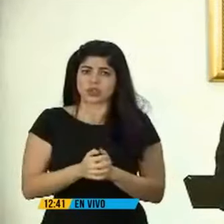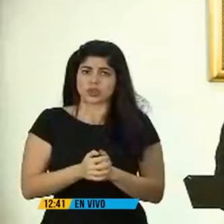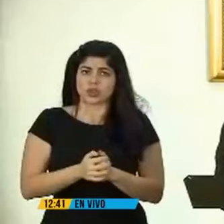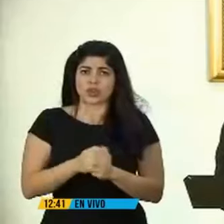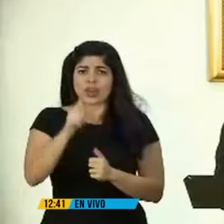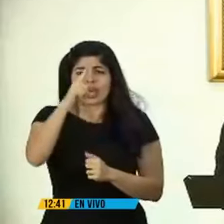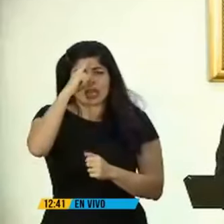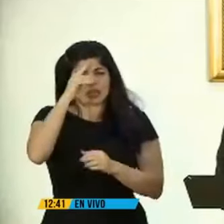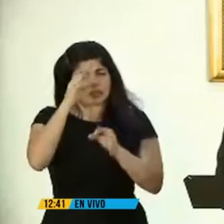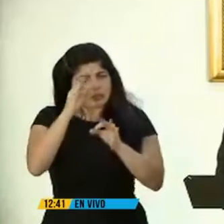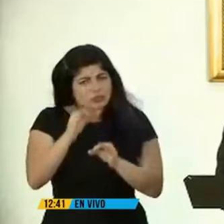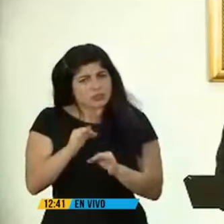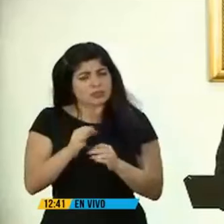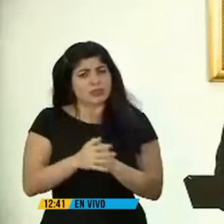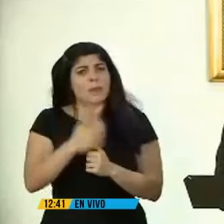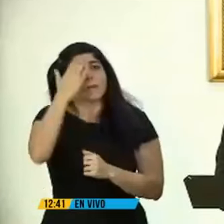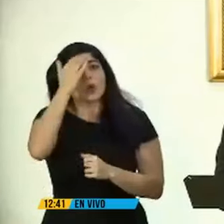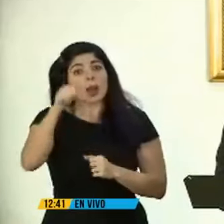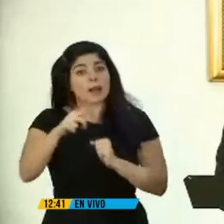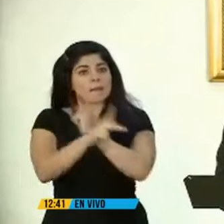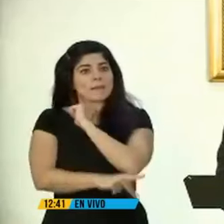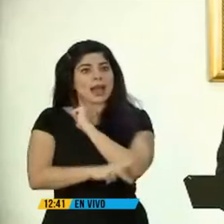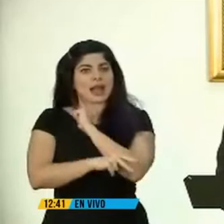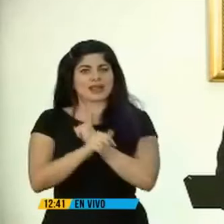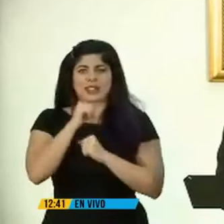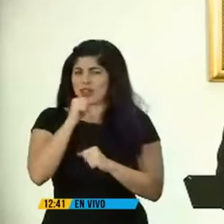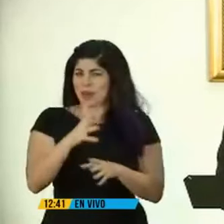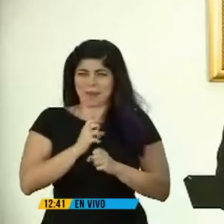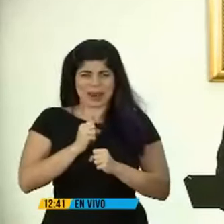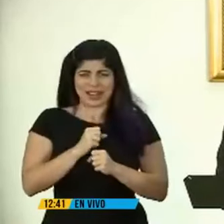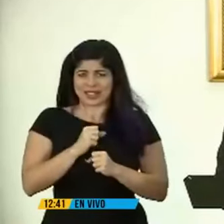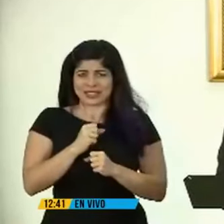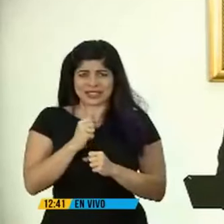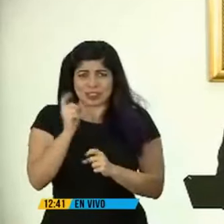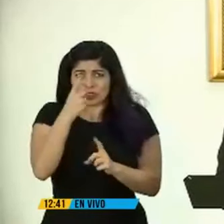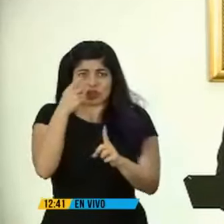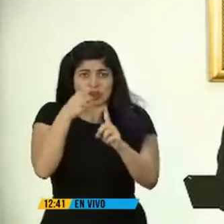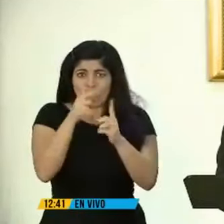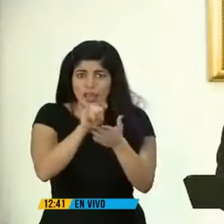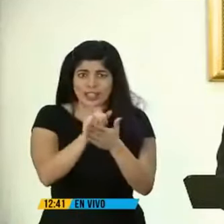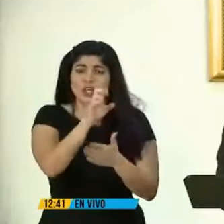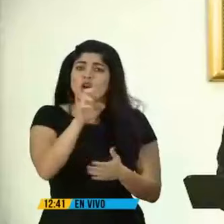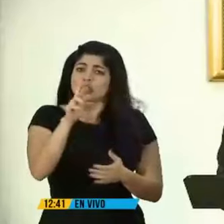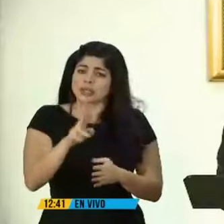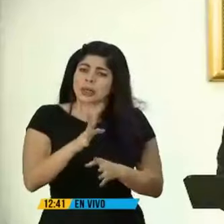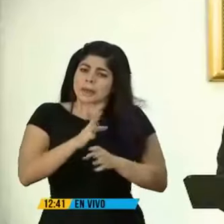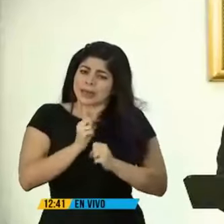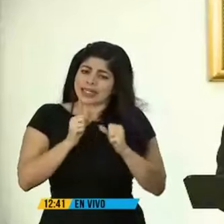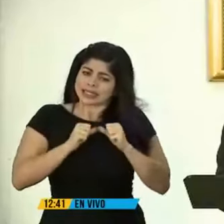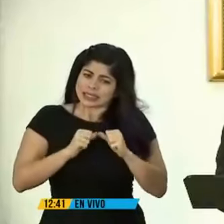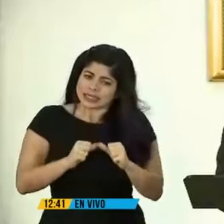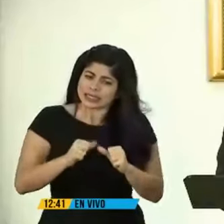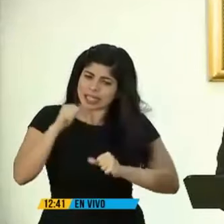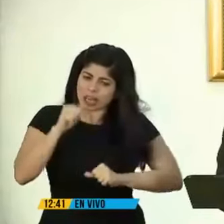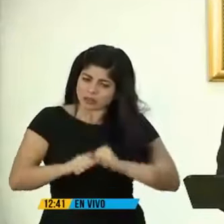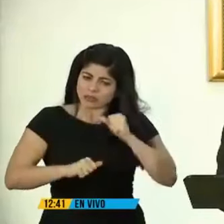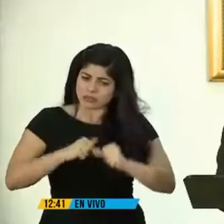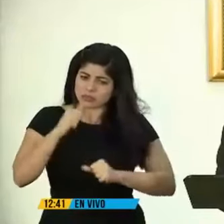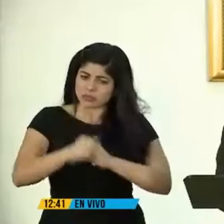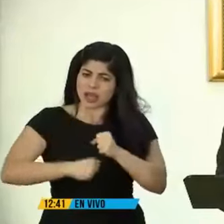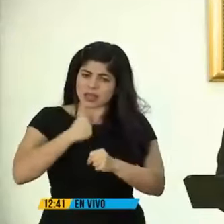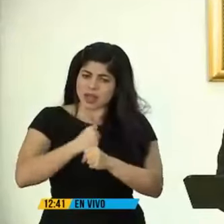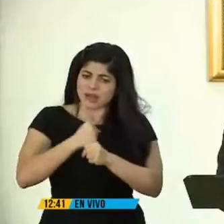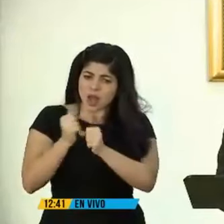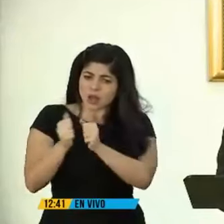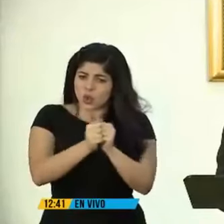la sensatez, porque este país no se merece otra cosa. Costa Rica se merece que sigamos avanzando y trabajando